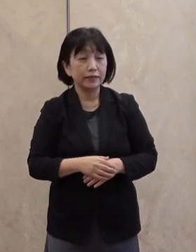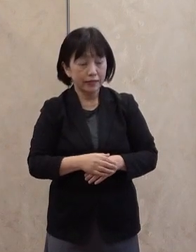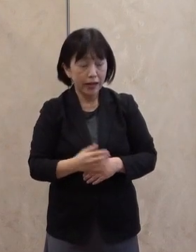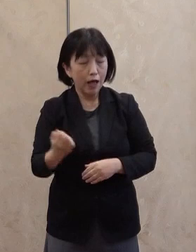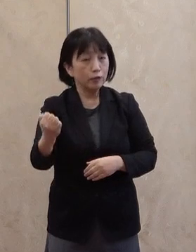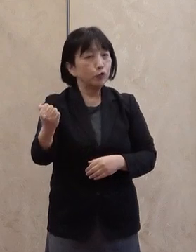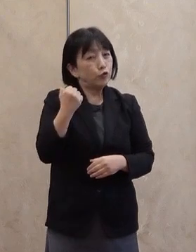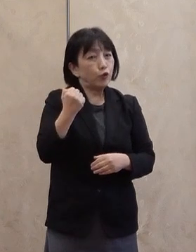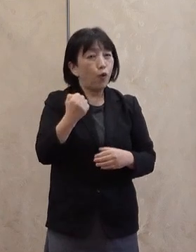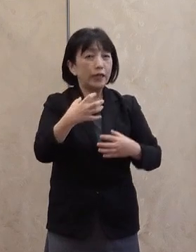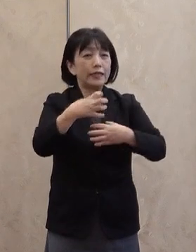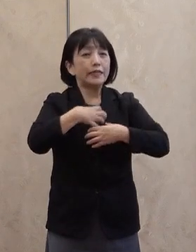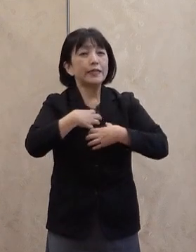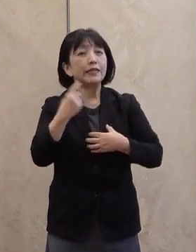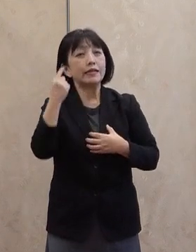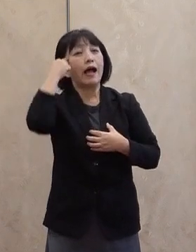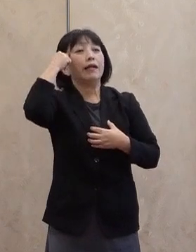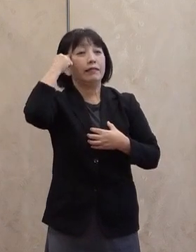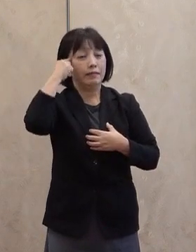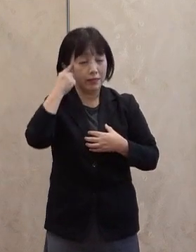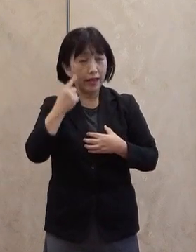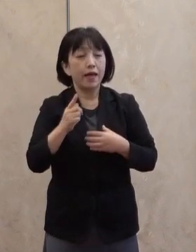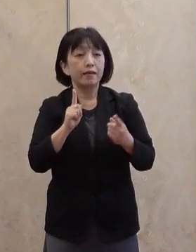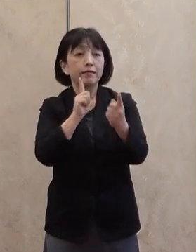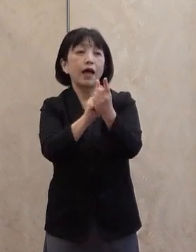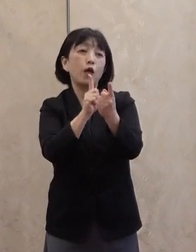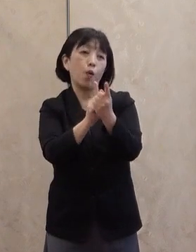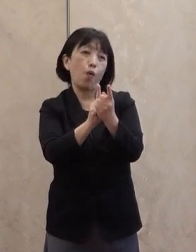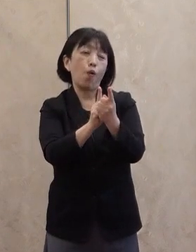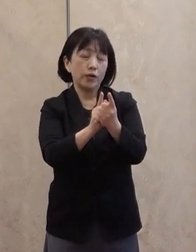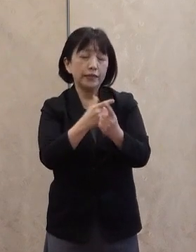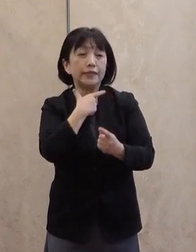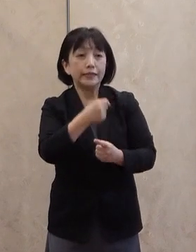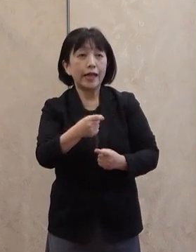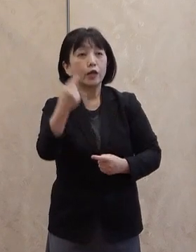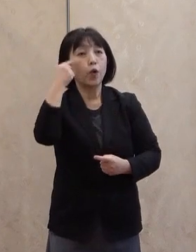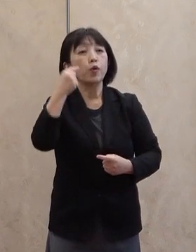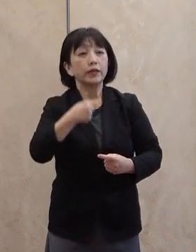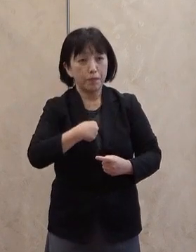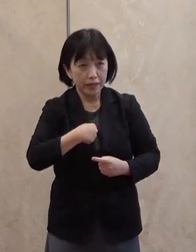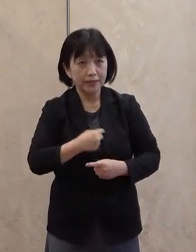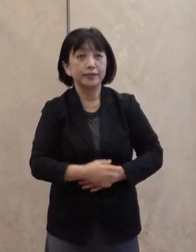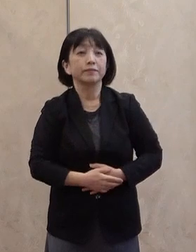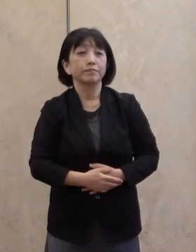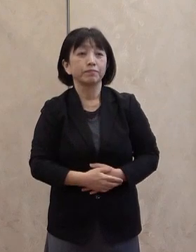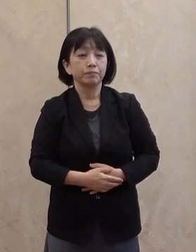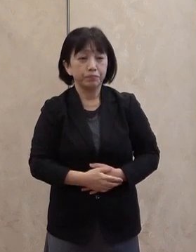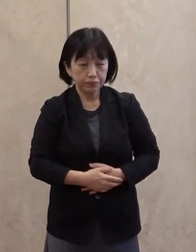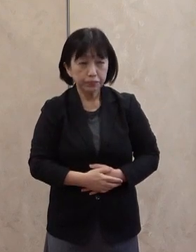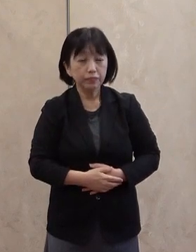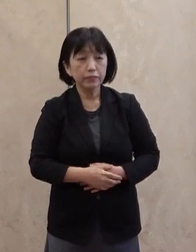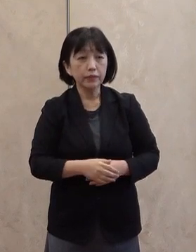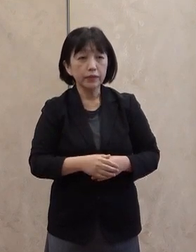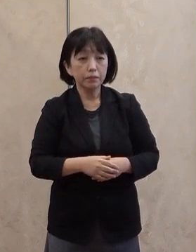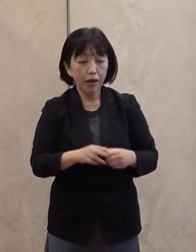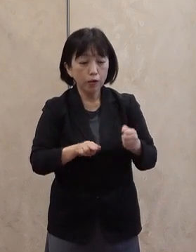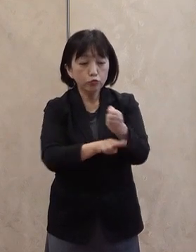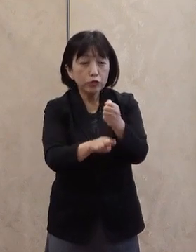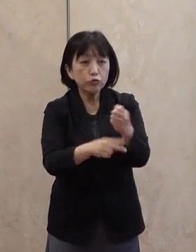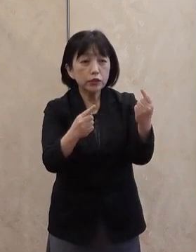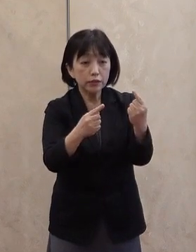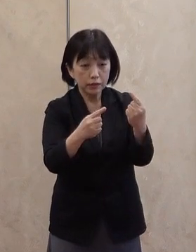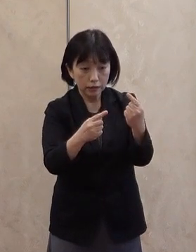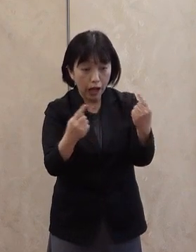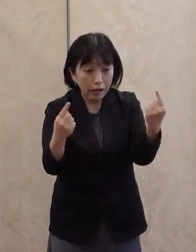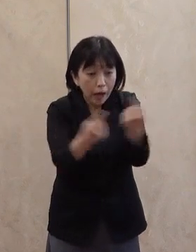危機感を持ってですね、対応していきたいと思って、います、その株の種類が変わっているということ